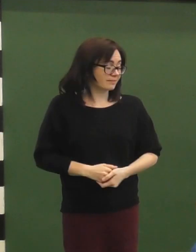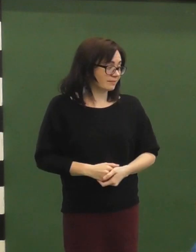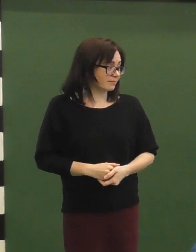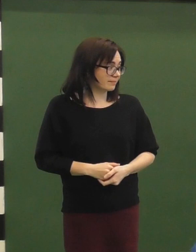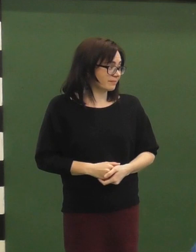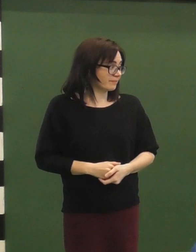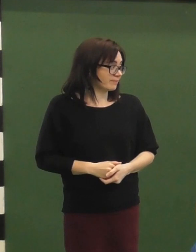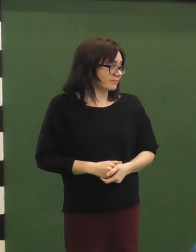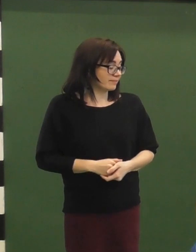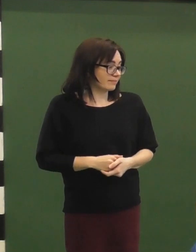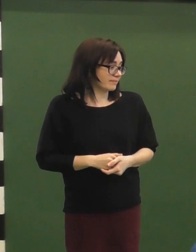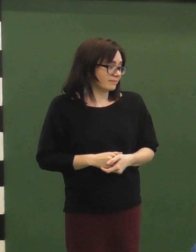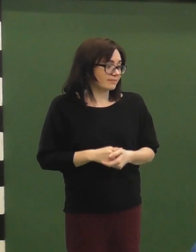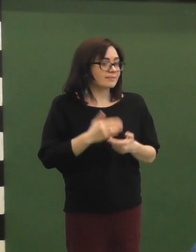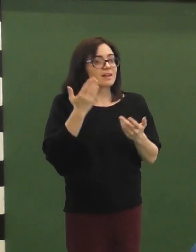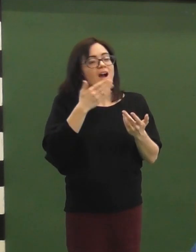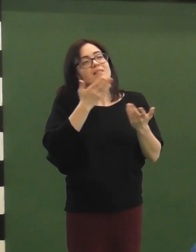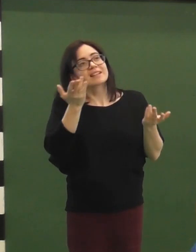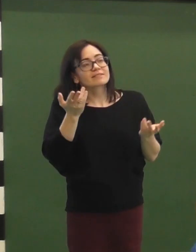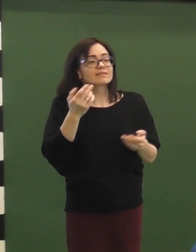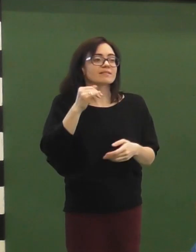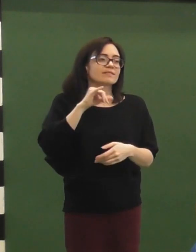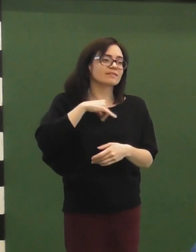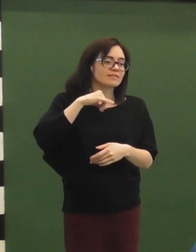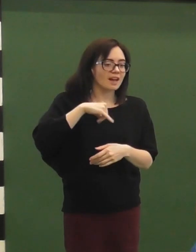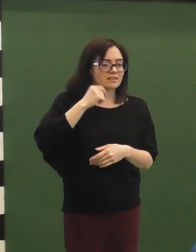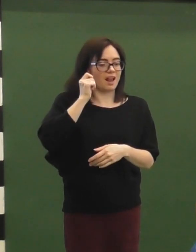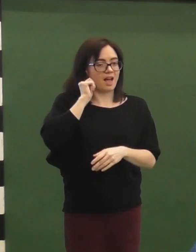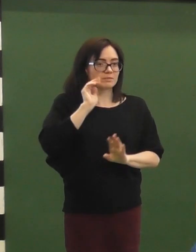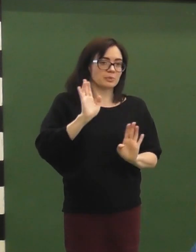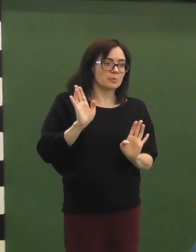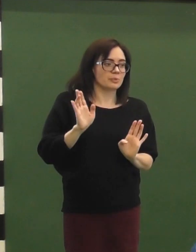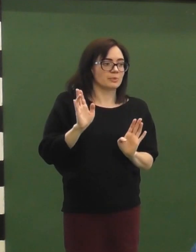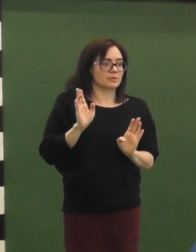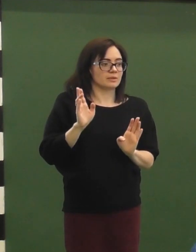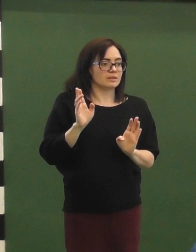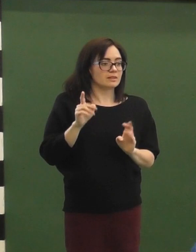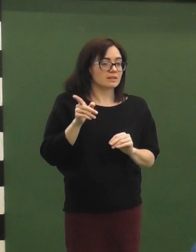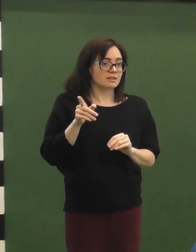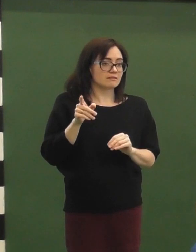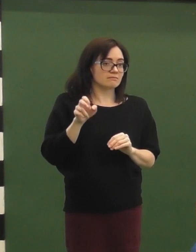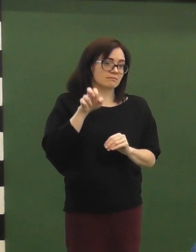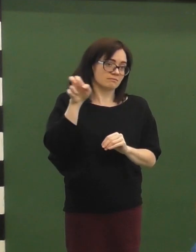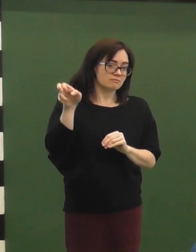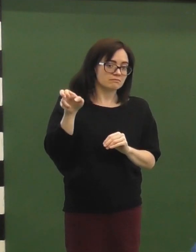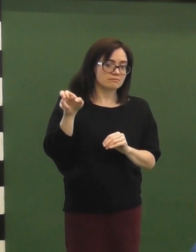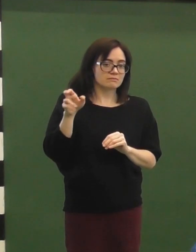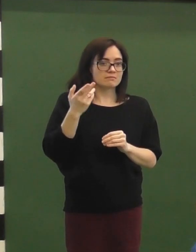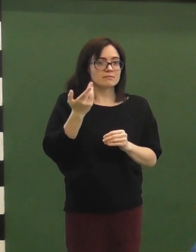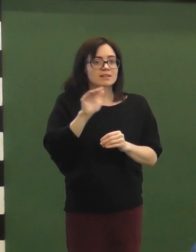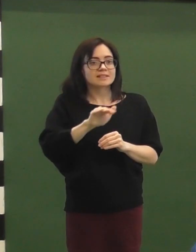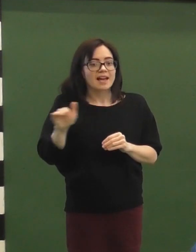Amíg oda ment egy idősebb, egy fiatalabb nő, és segíteni akart a